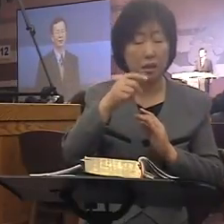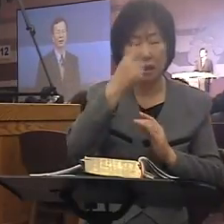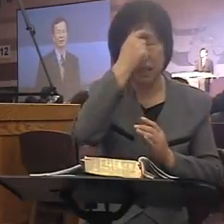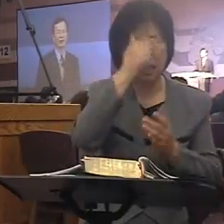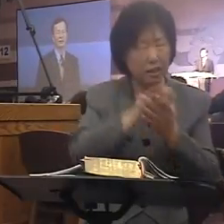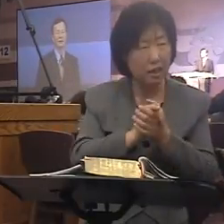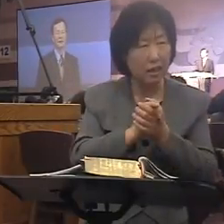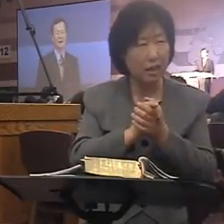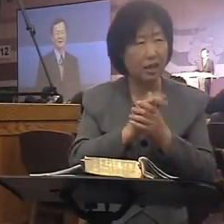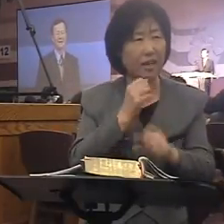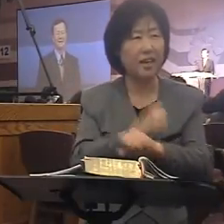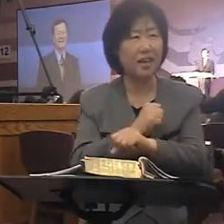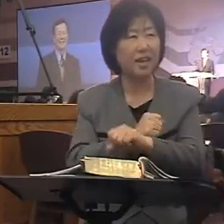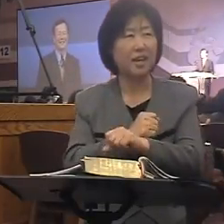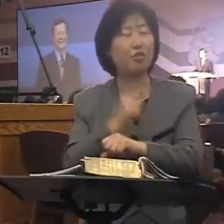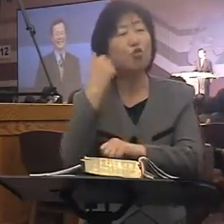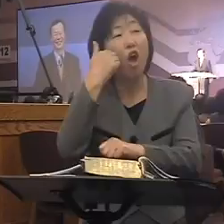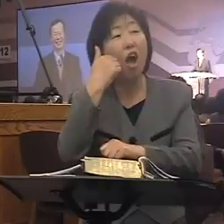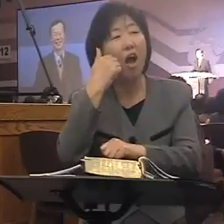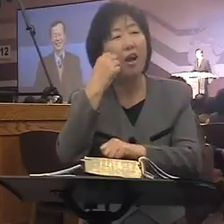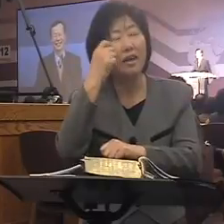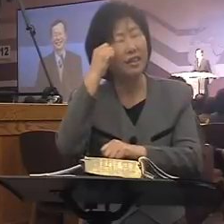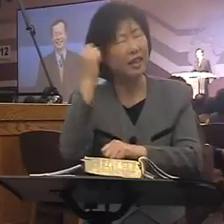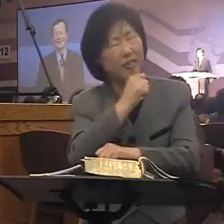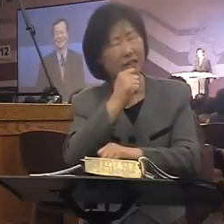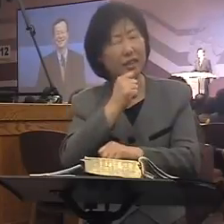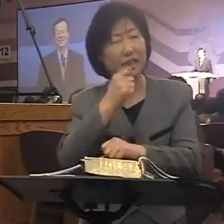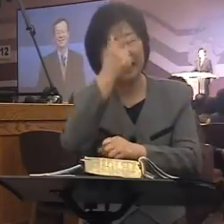주님이 만들었더라고요.